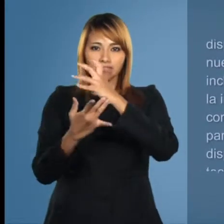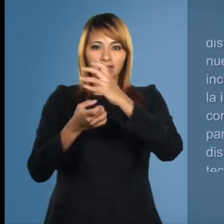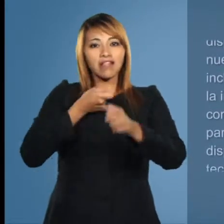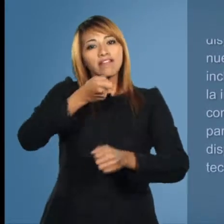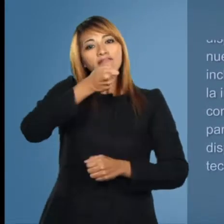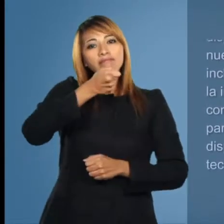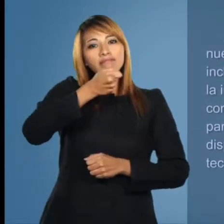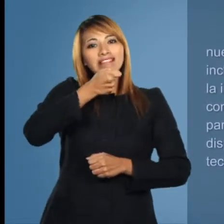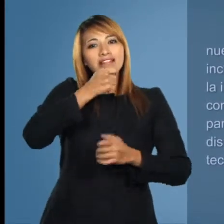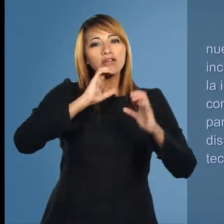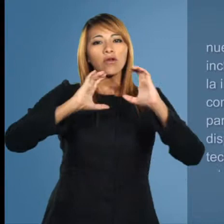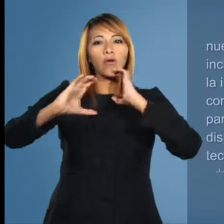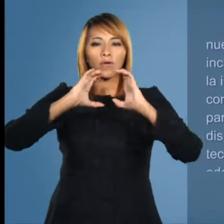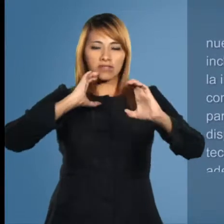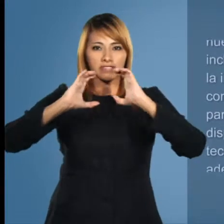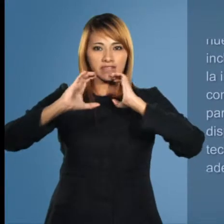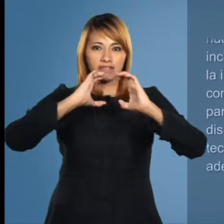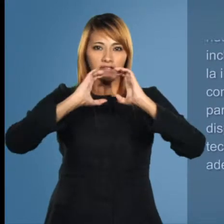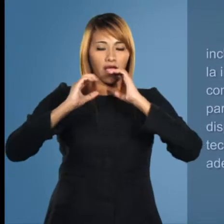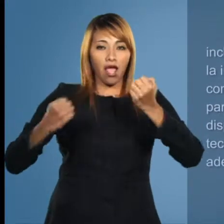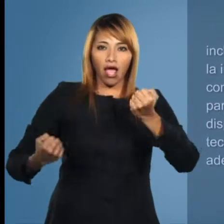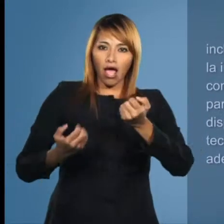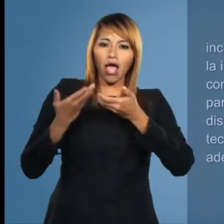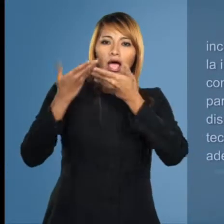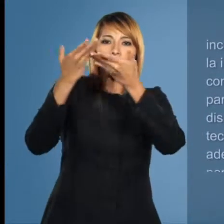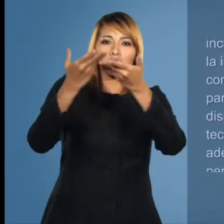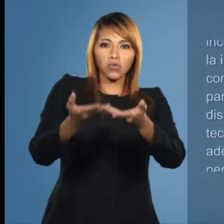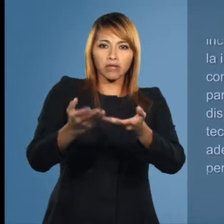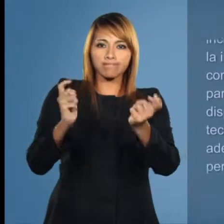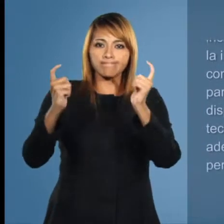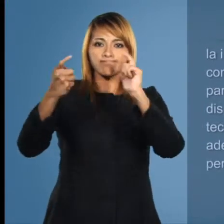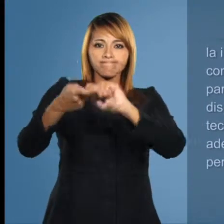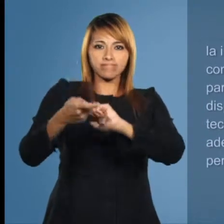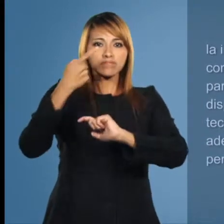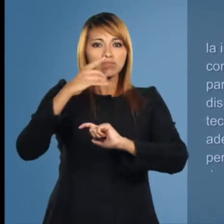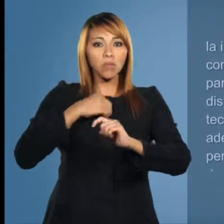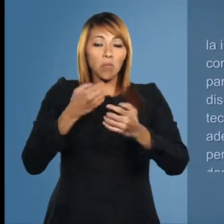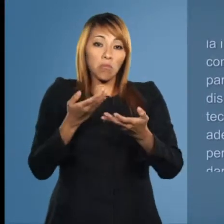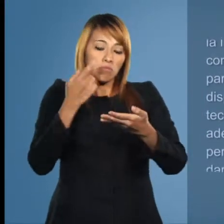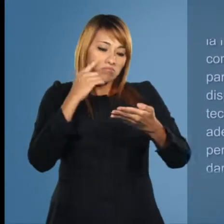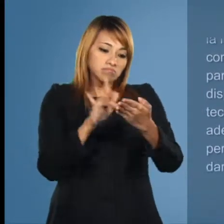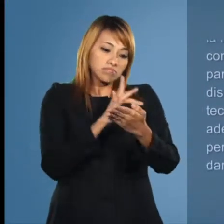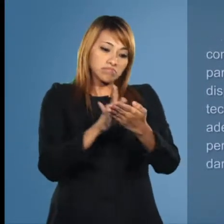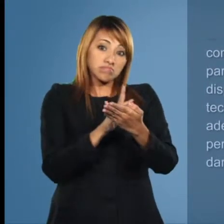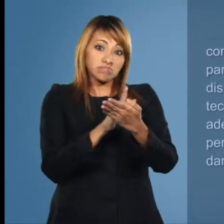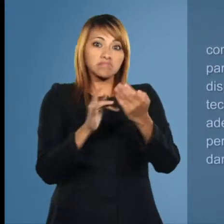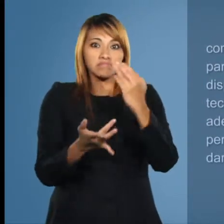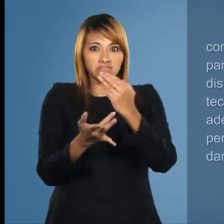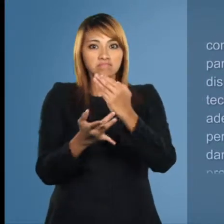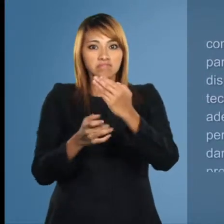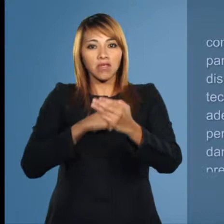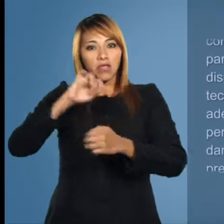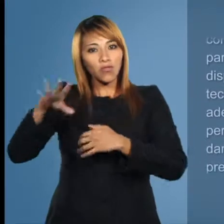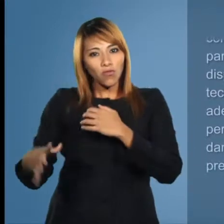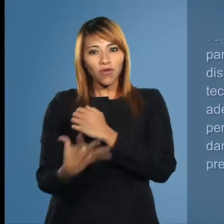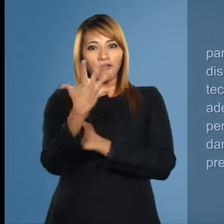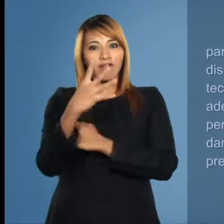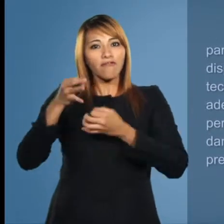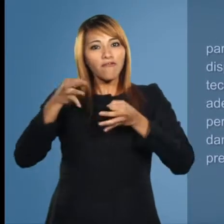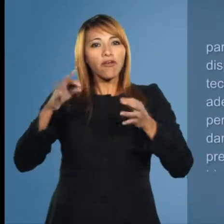las comunicaciones, ayudas para la movilidad, dispositivos técnicos y tecnologías de apoyo adecuadas para las